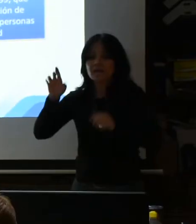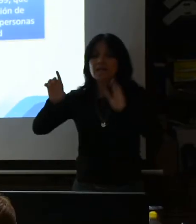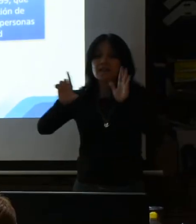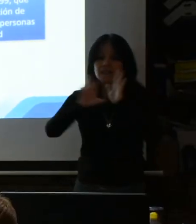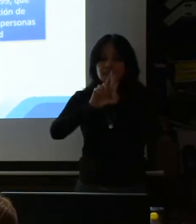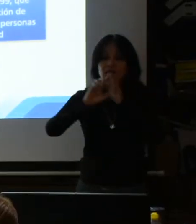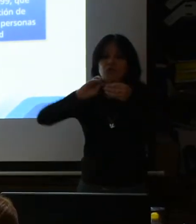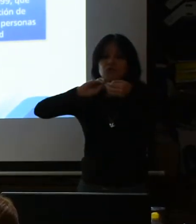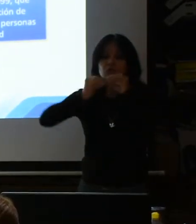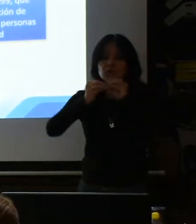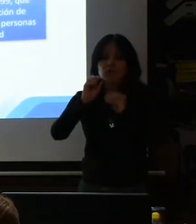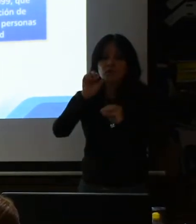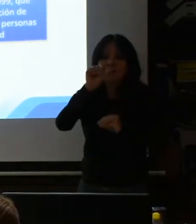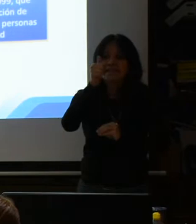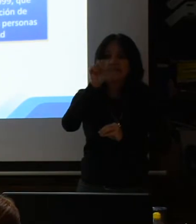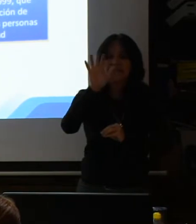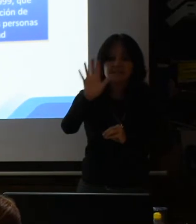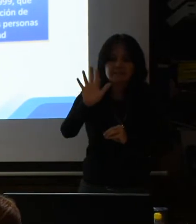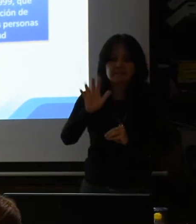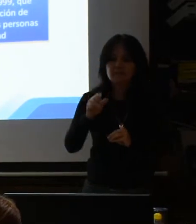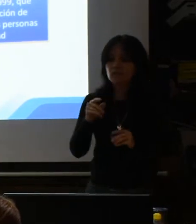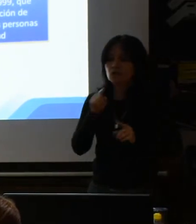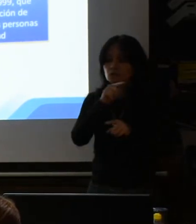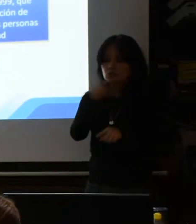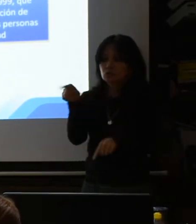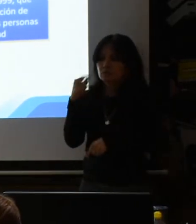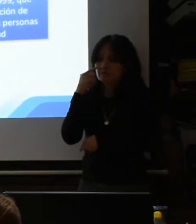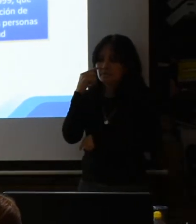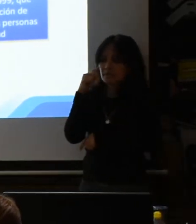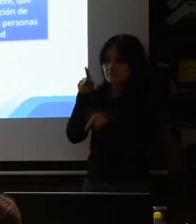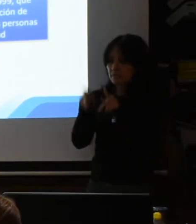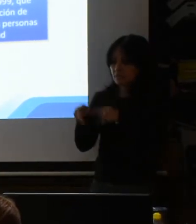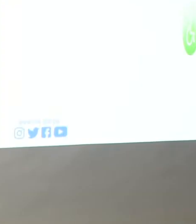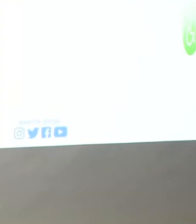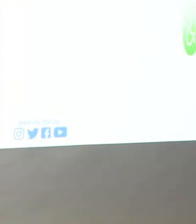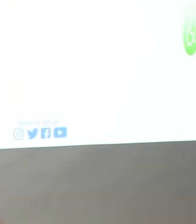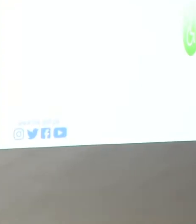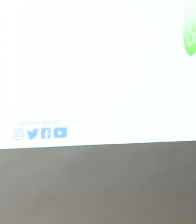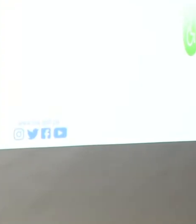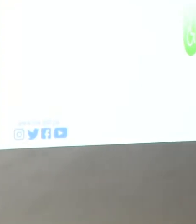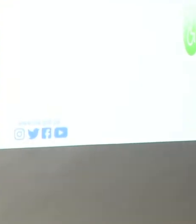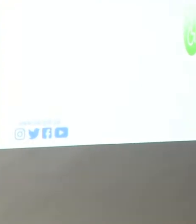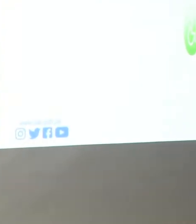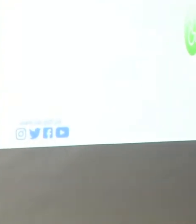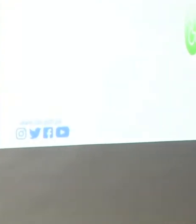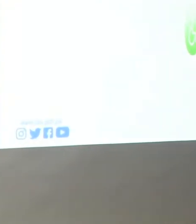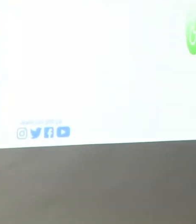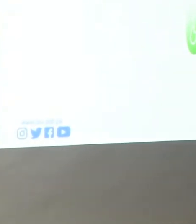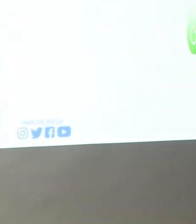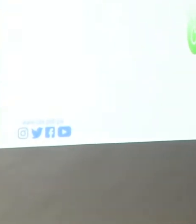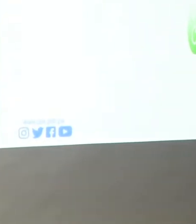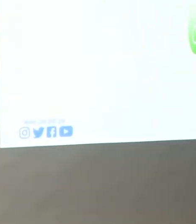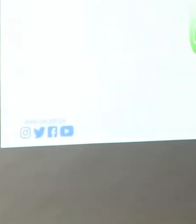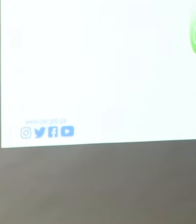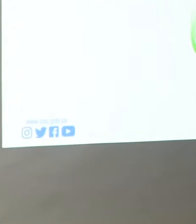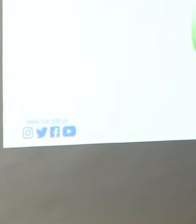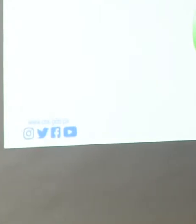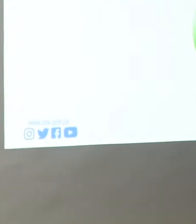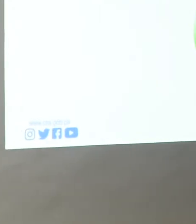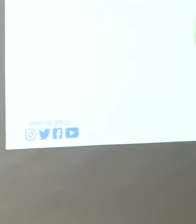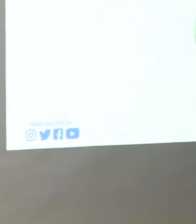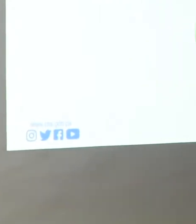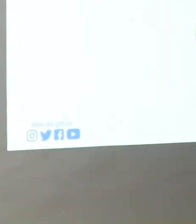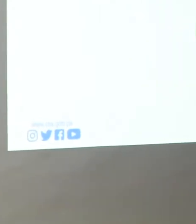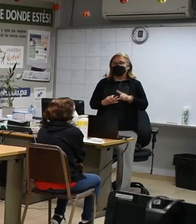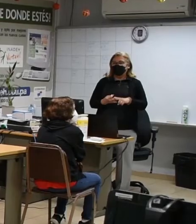normas que tienen que ver con respecto a esta temática. Igualmente aquí en la provincia de Chiriquí hoy desarrollaremos el tema del